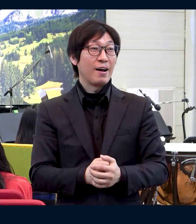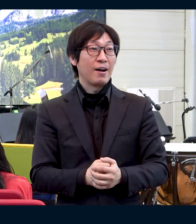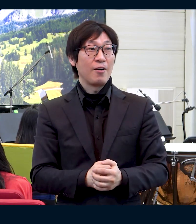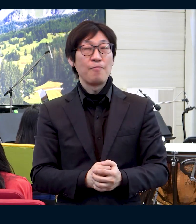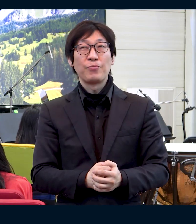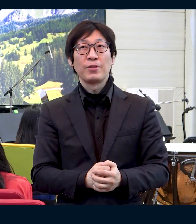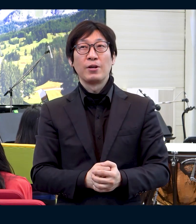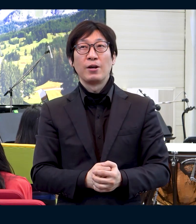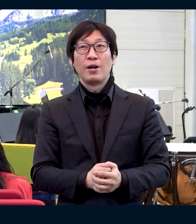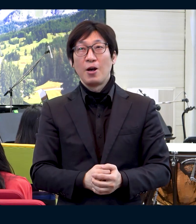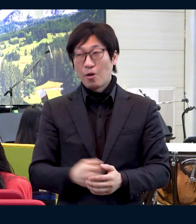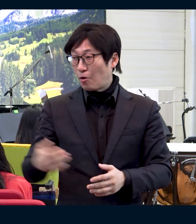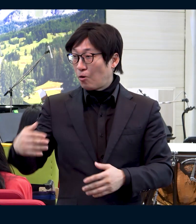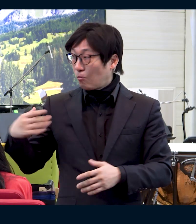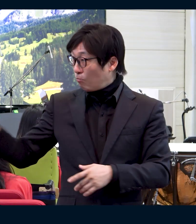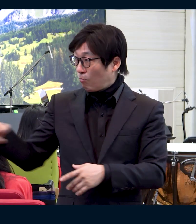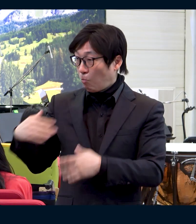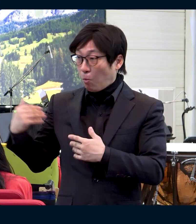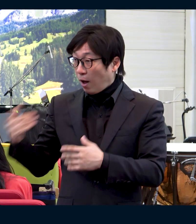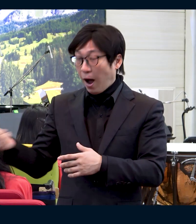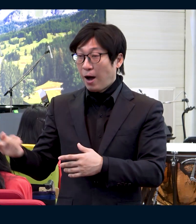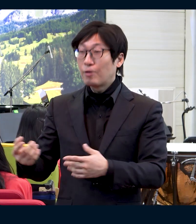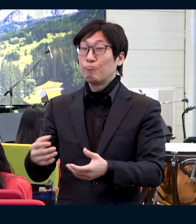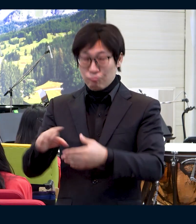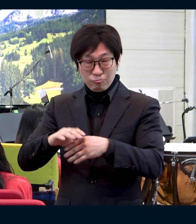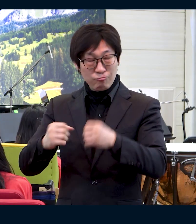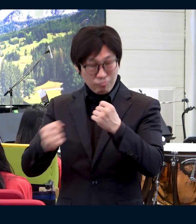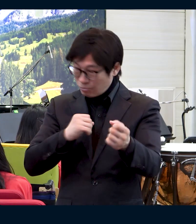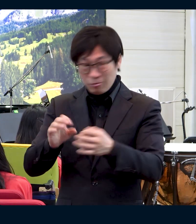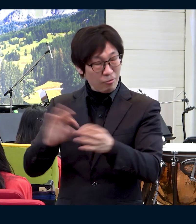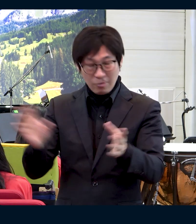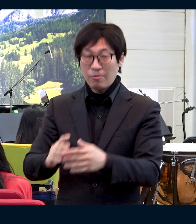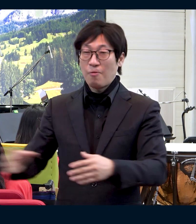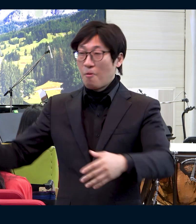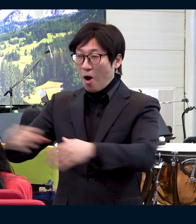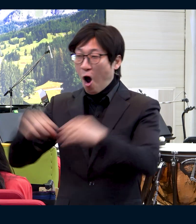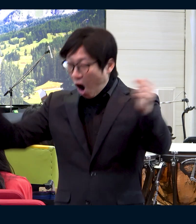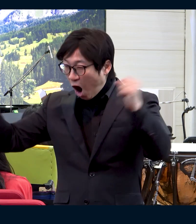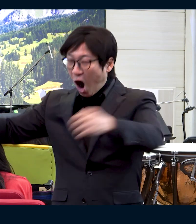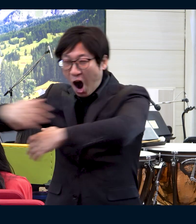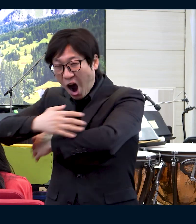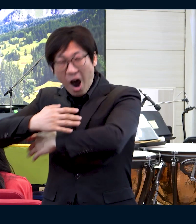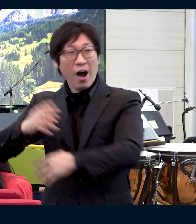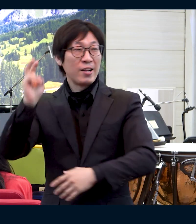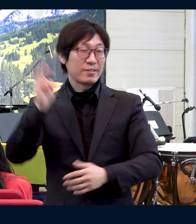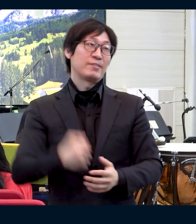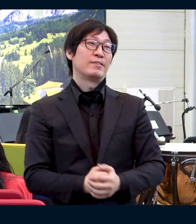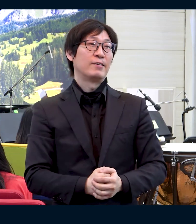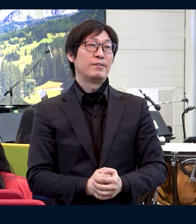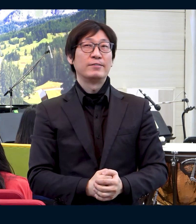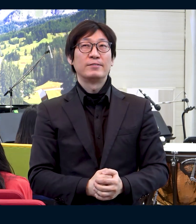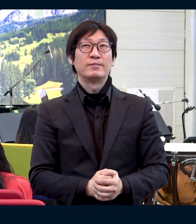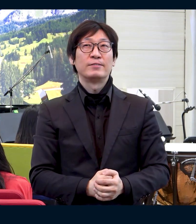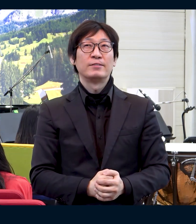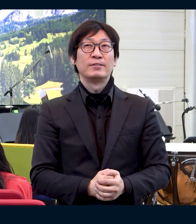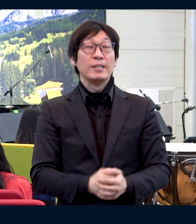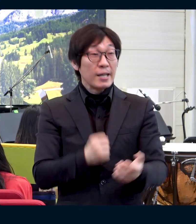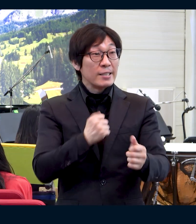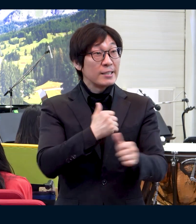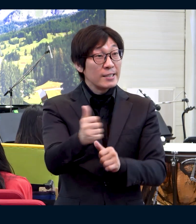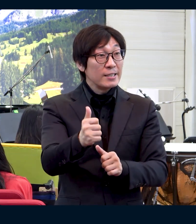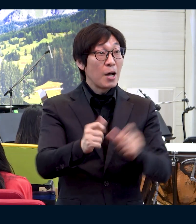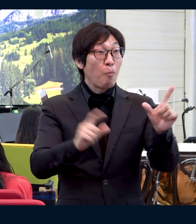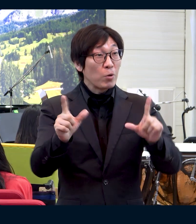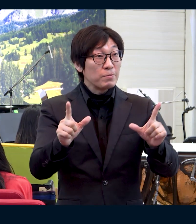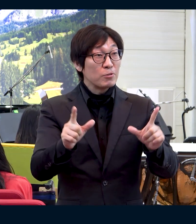점프하고 모르는 사람이면 손이라도 잡아주고 이런 것들이 아마 여러분들 작게 크게 경험을 했을 것입니다. 이렇게